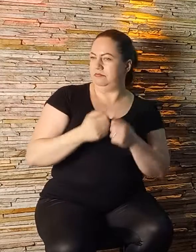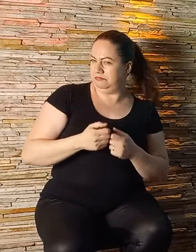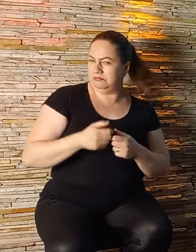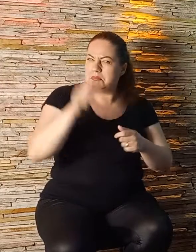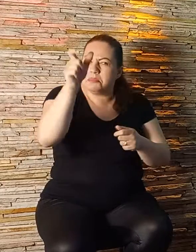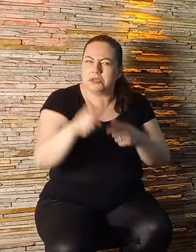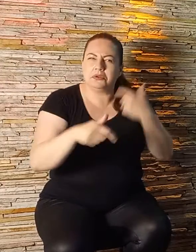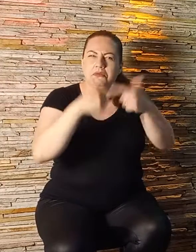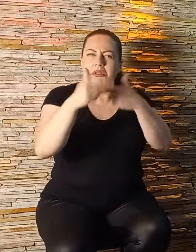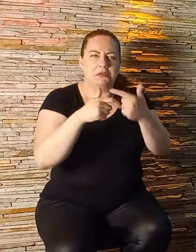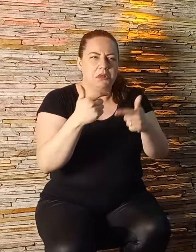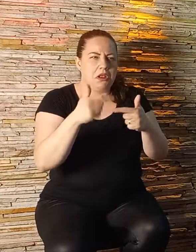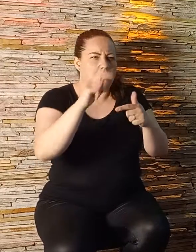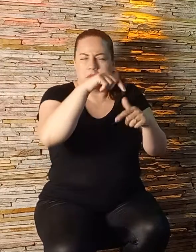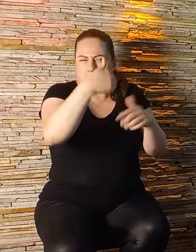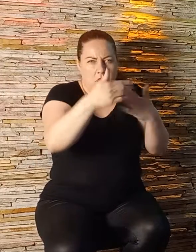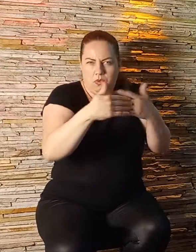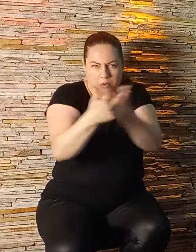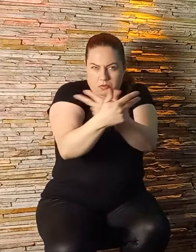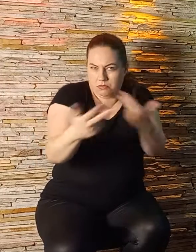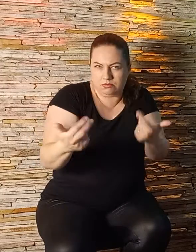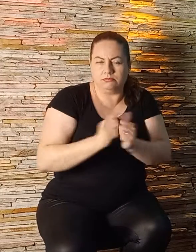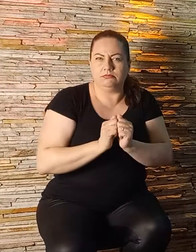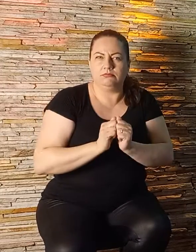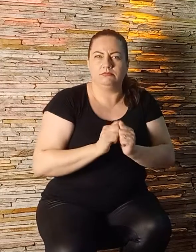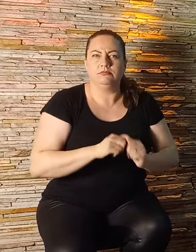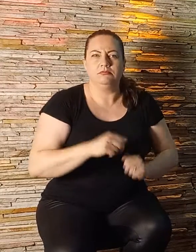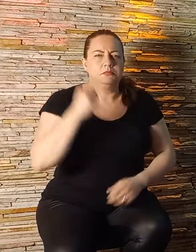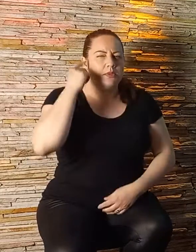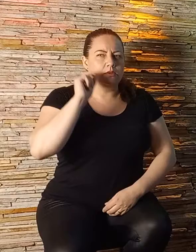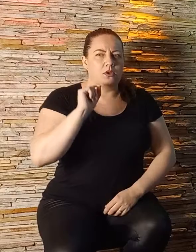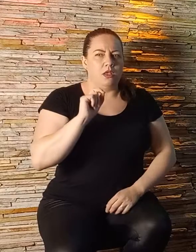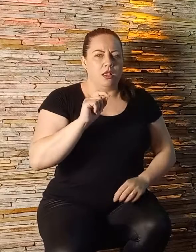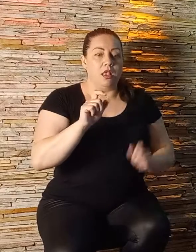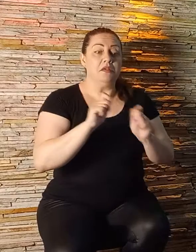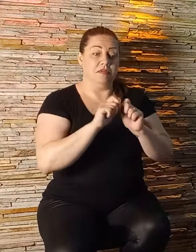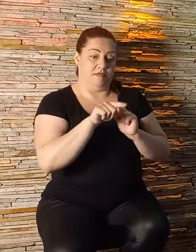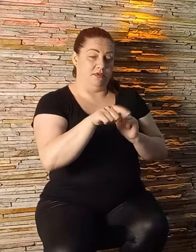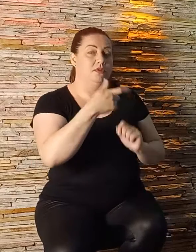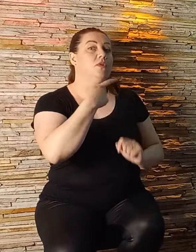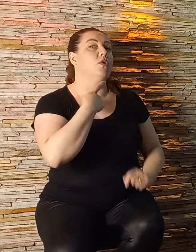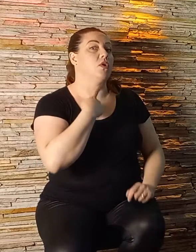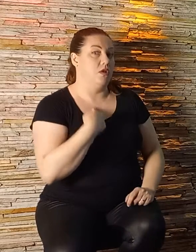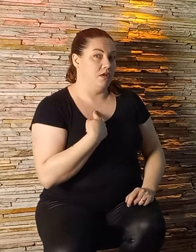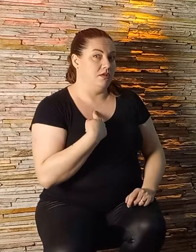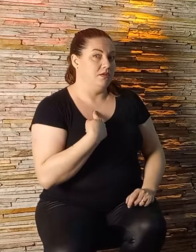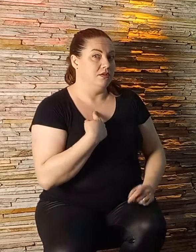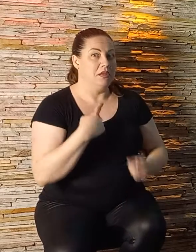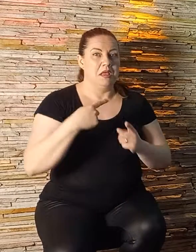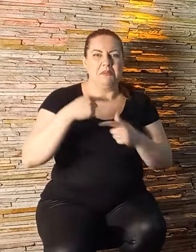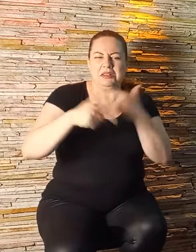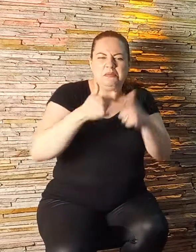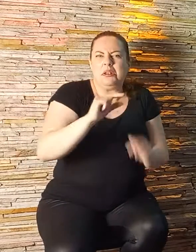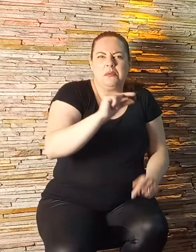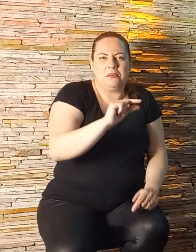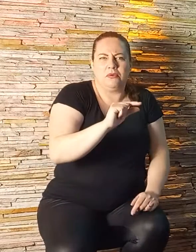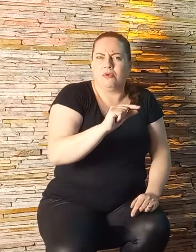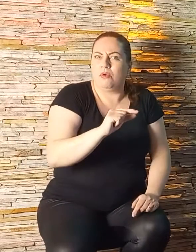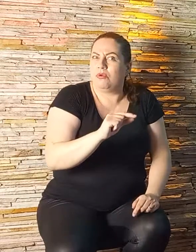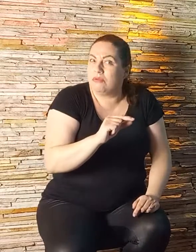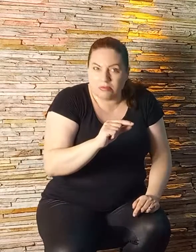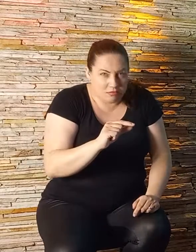pessoa que vai trabalhar com qualquer outro tipo de negócio tá é que vai fazer o que gosta e não vai trabalhar tanto